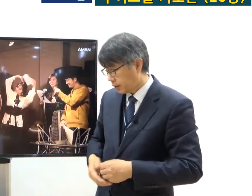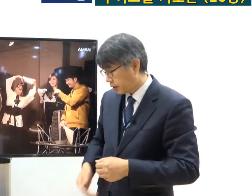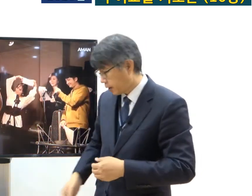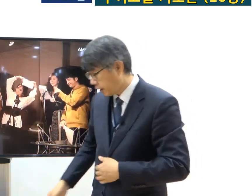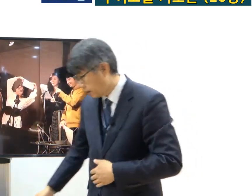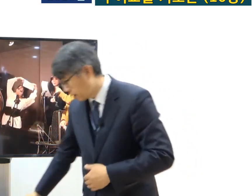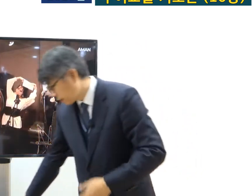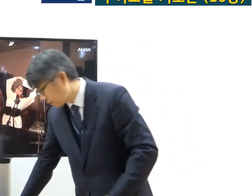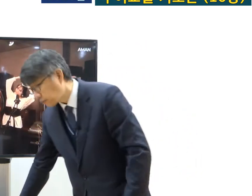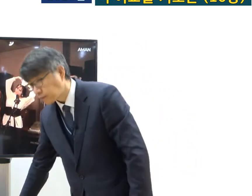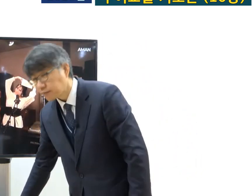네.